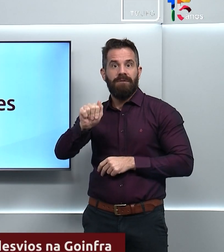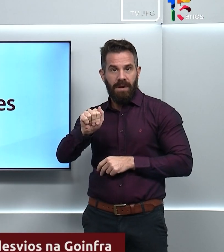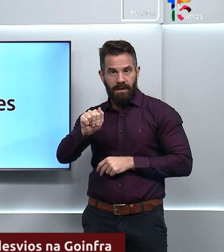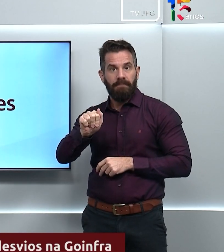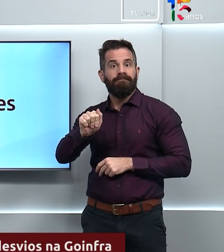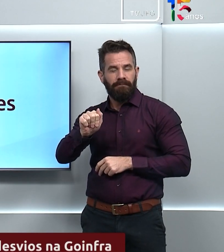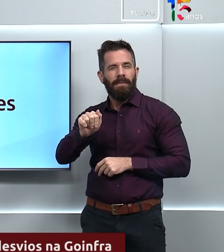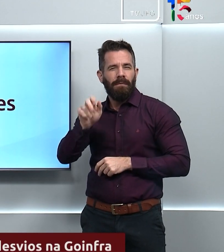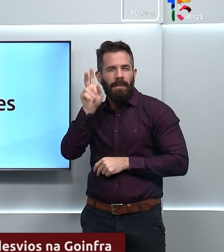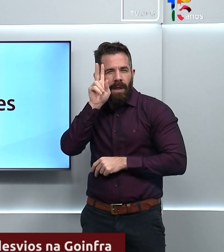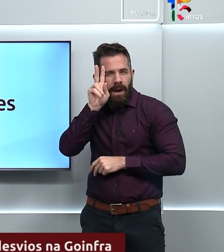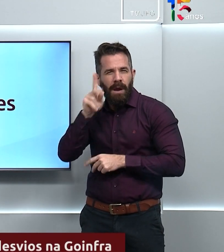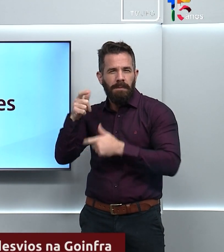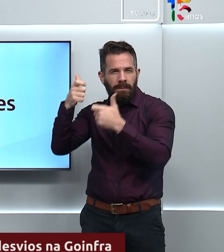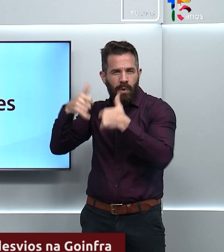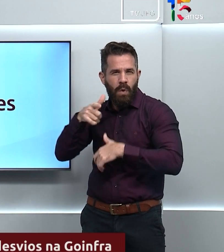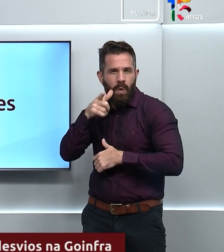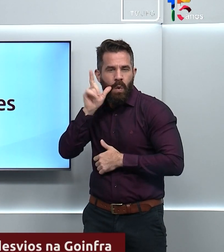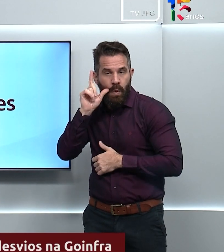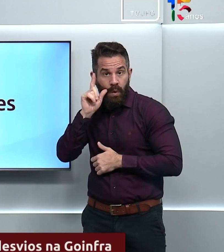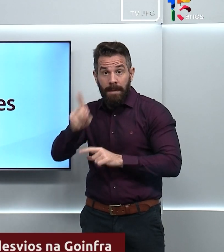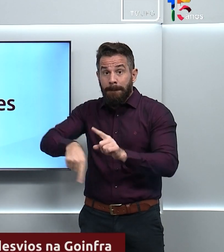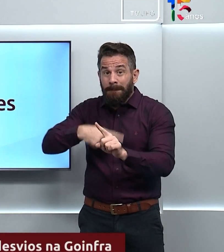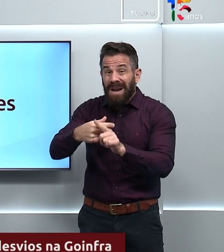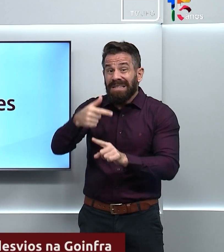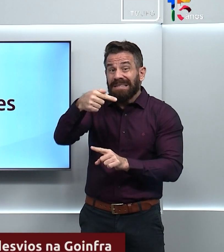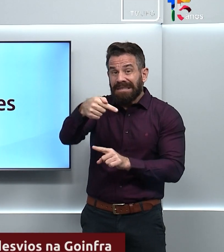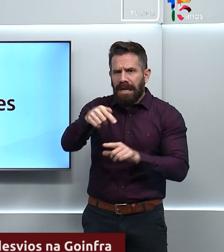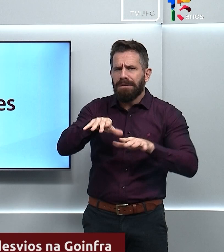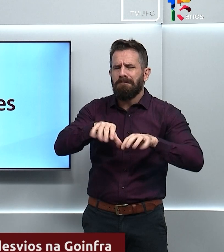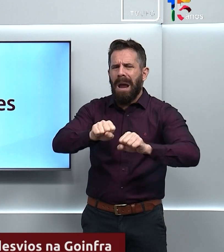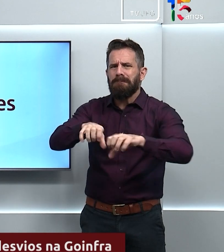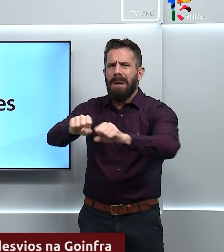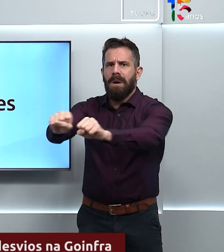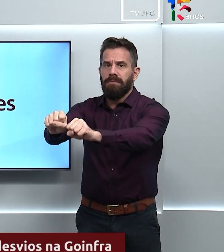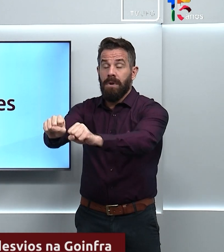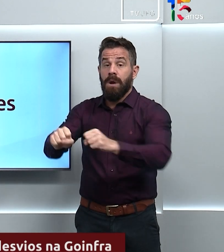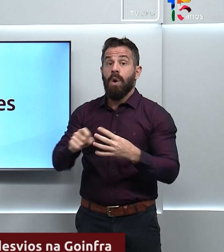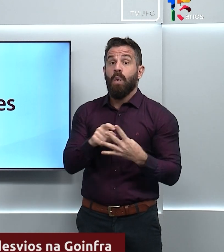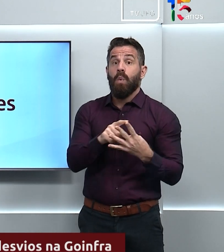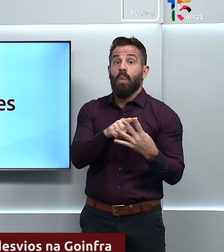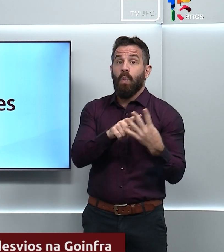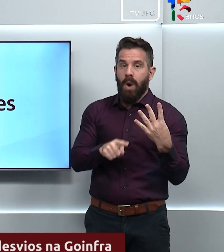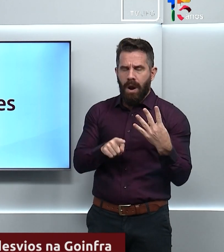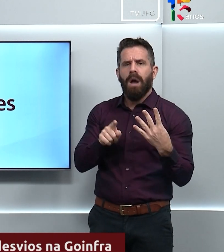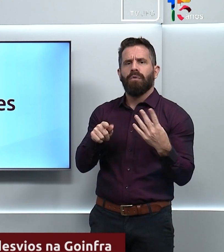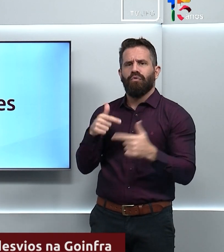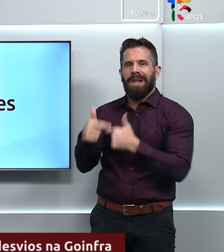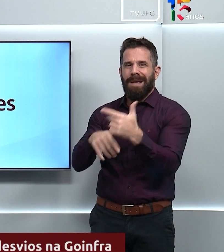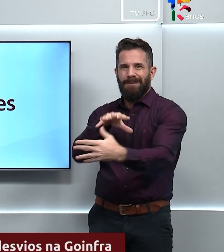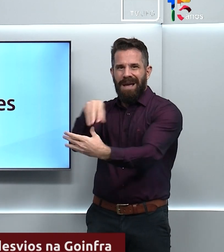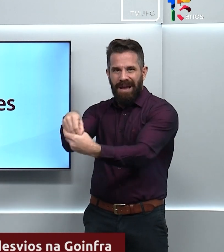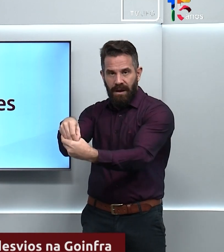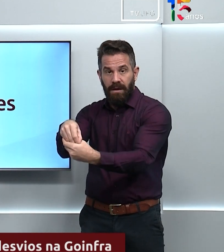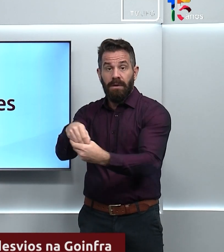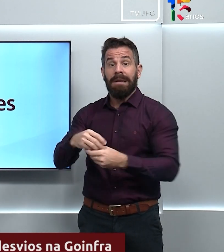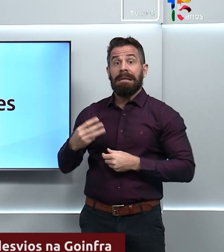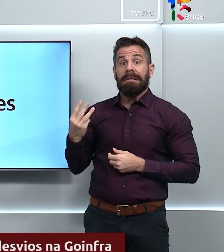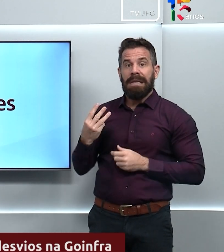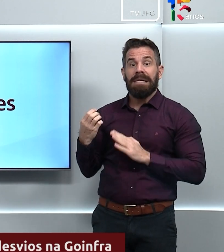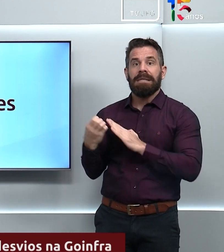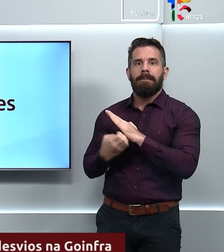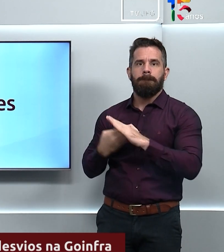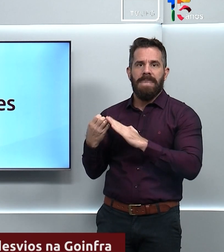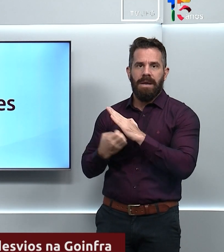Transportes. Além dele, outras 7 pessoas foram detidas, 4 ex-agentes da Goinfra e 3 empresários.